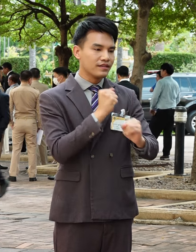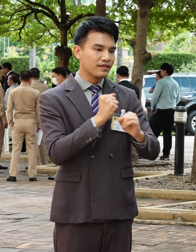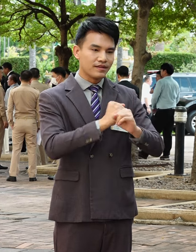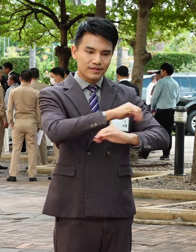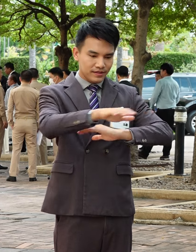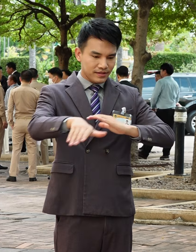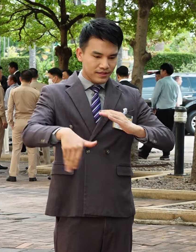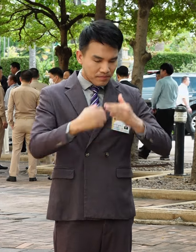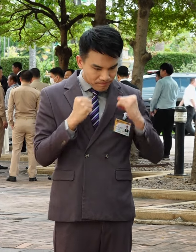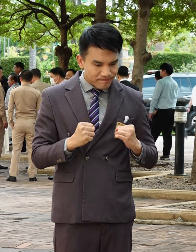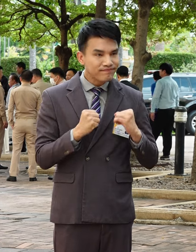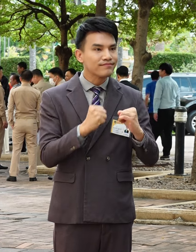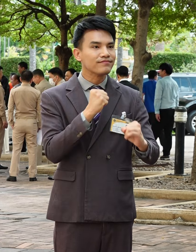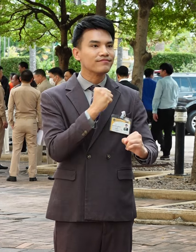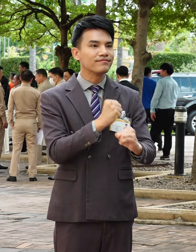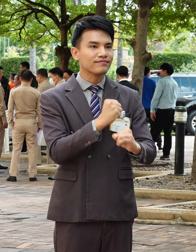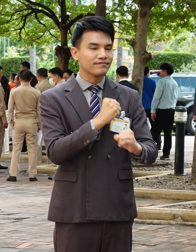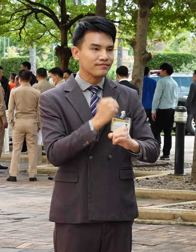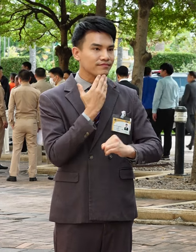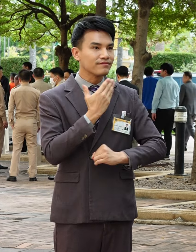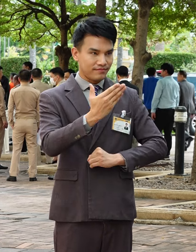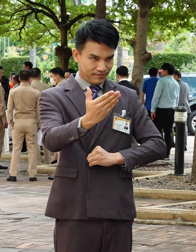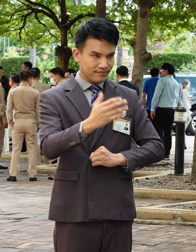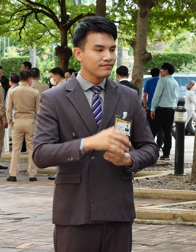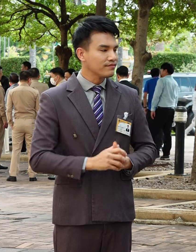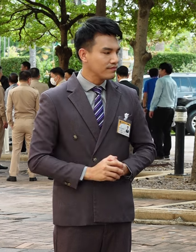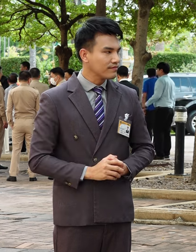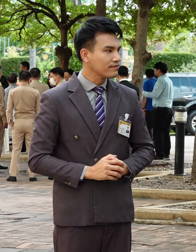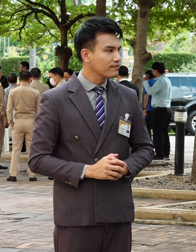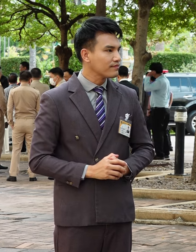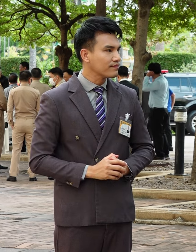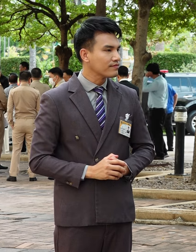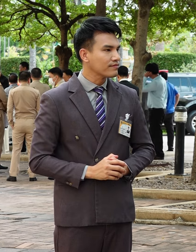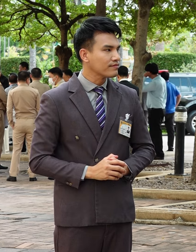ครับได้ดำเนินการกันอย่างต่อเนื่องตลอดระยะเวลาที่ผ่านมานะครับ